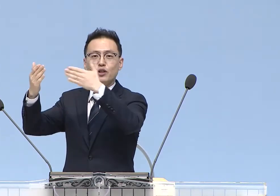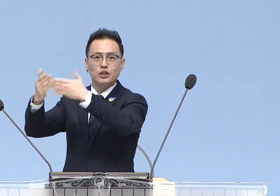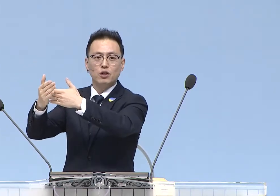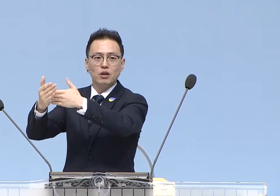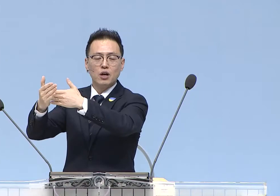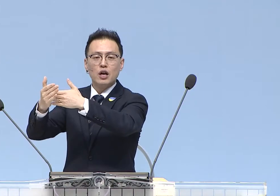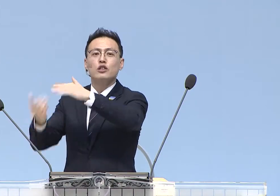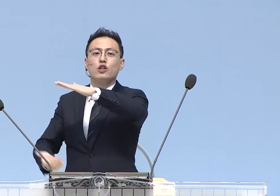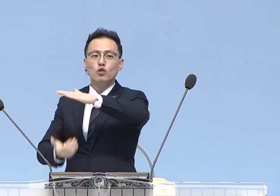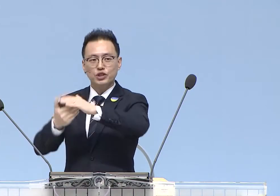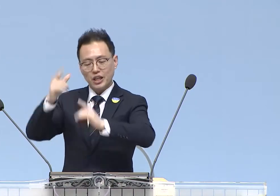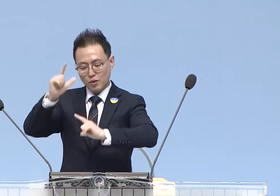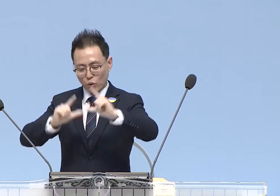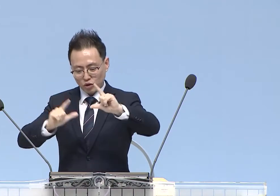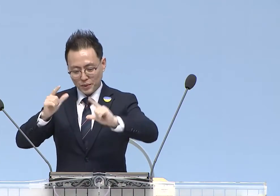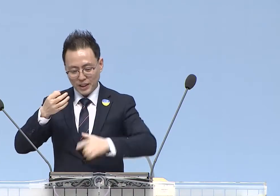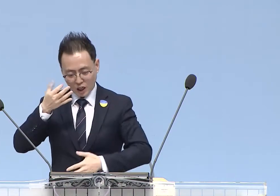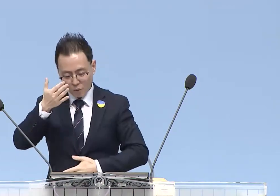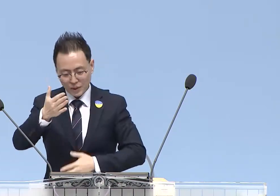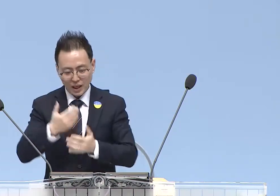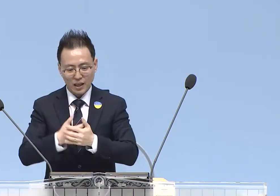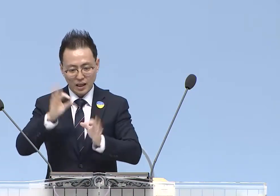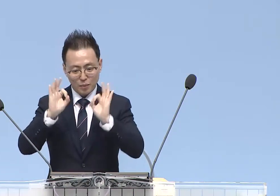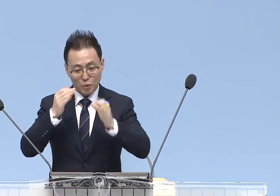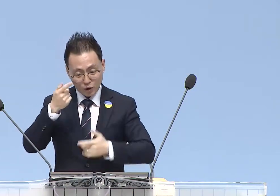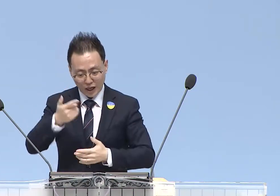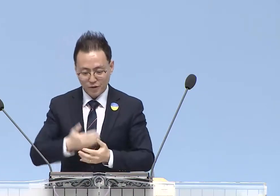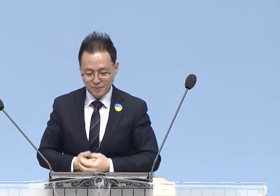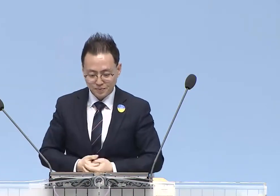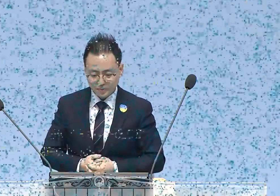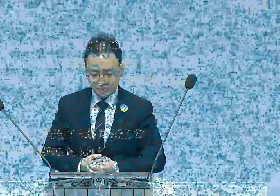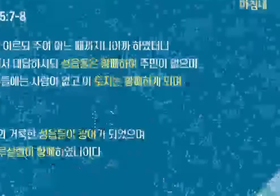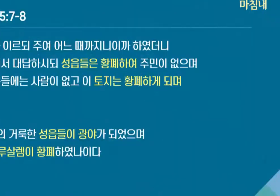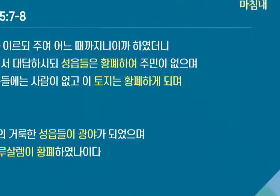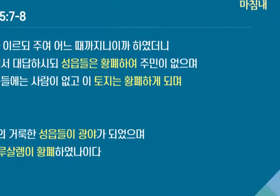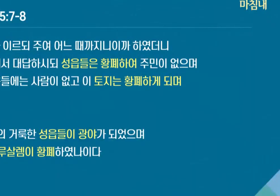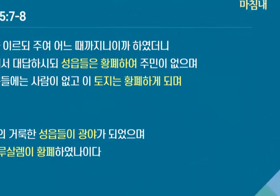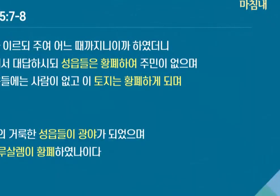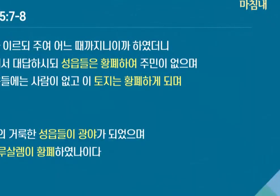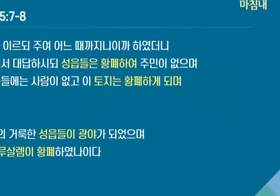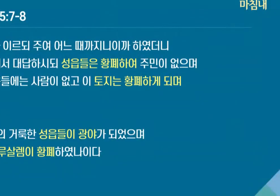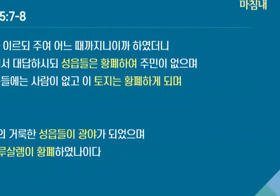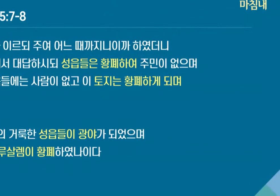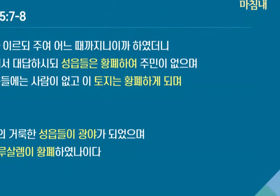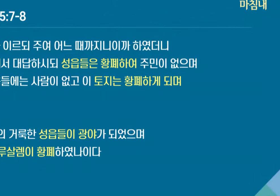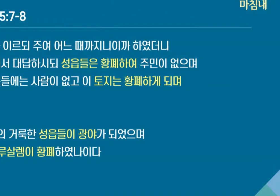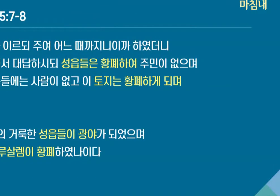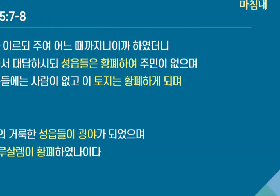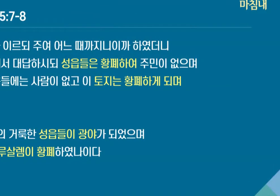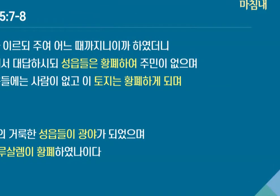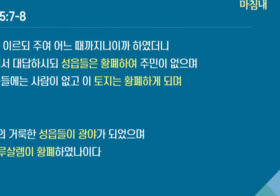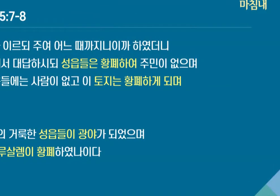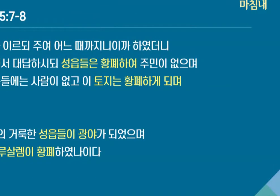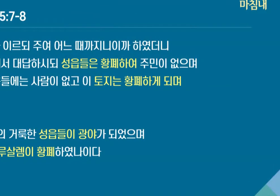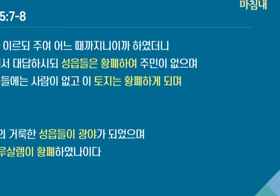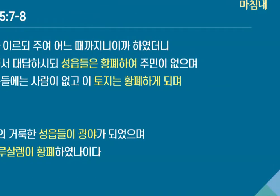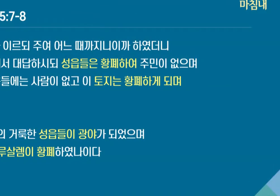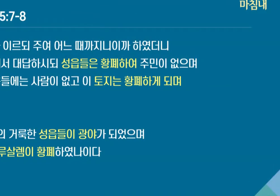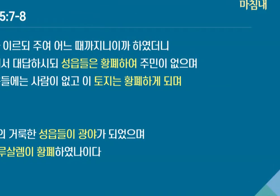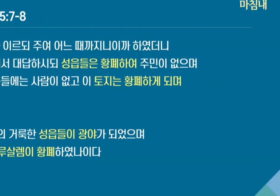12절에서 성취되는 모습이 나옵니다. 한번 볼까요? 내가 이르되 주여 어느 때까지입니까? 하였더니